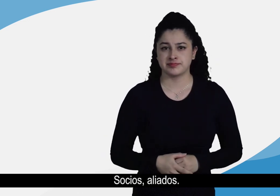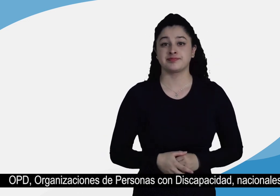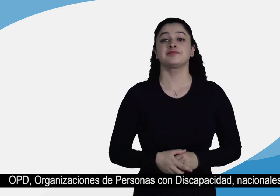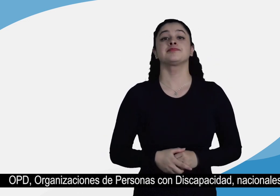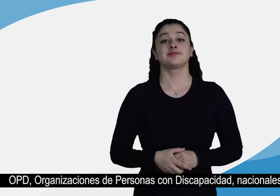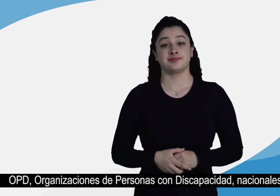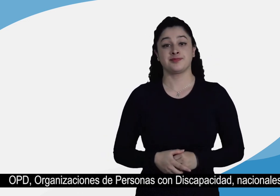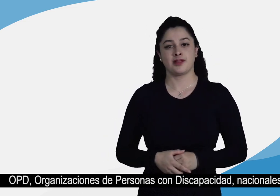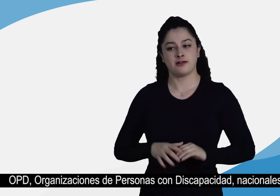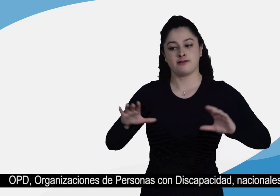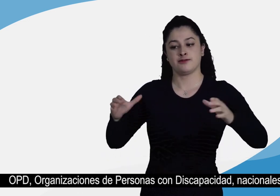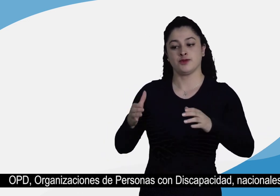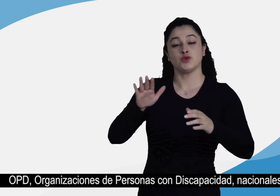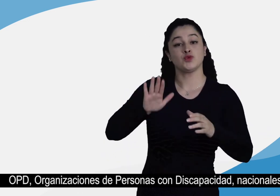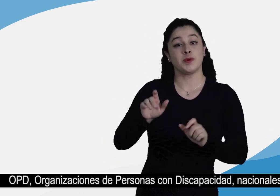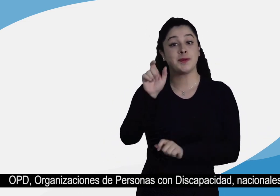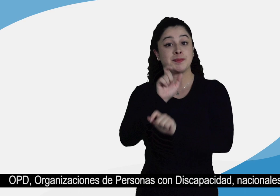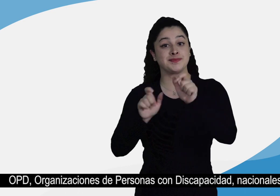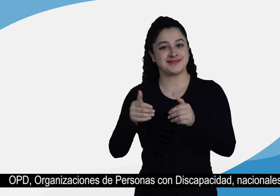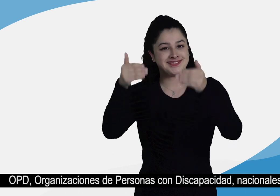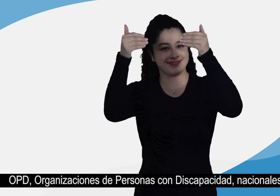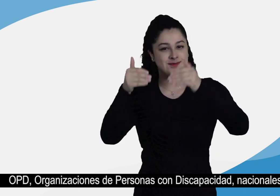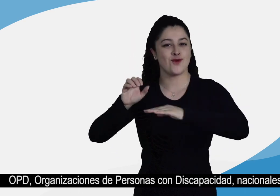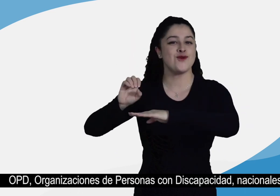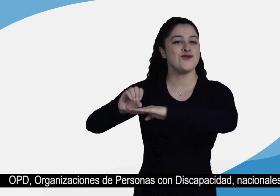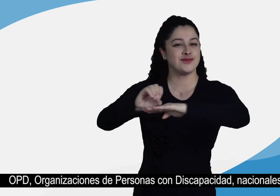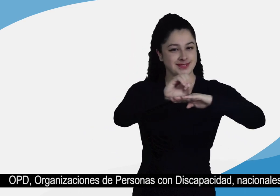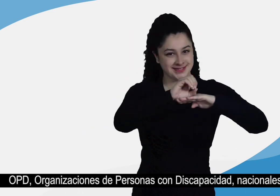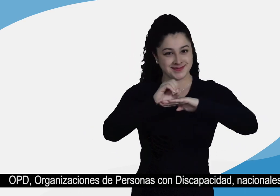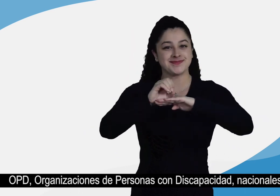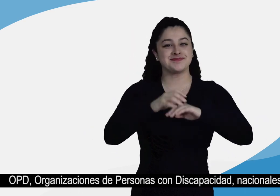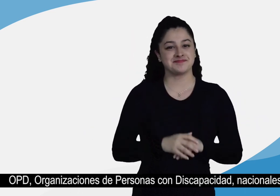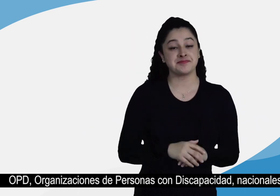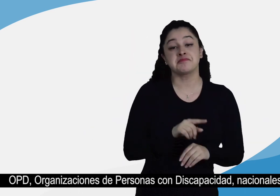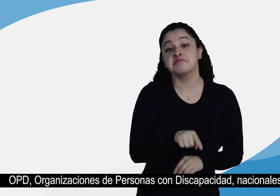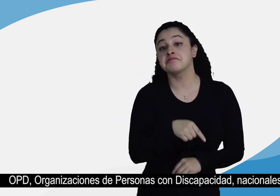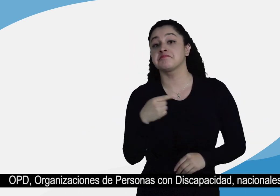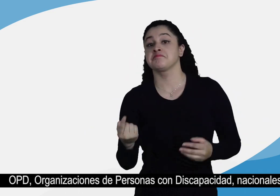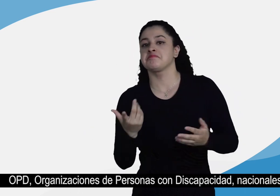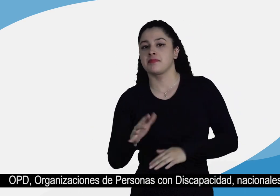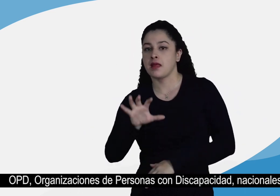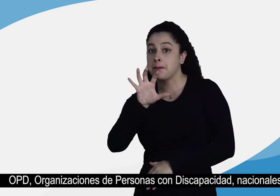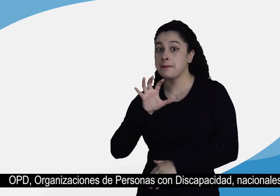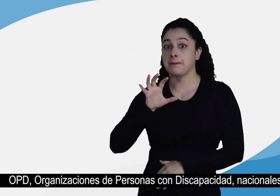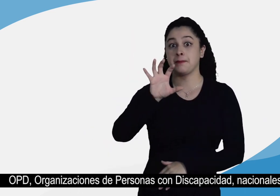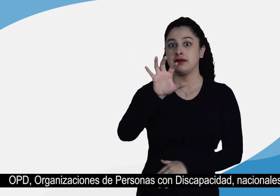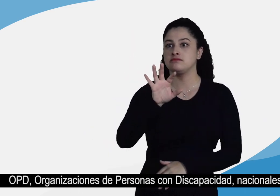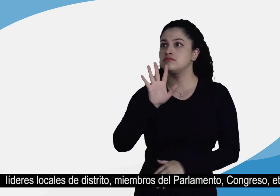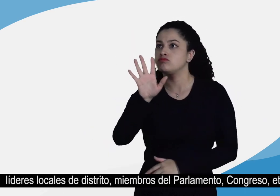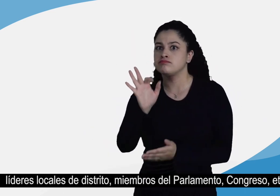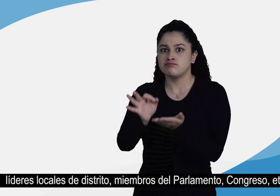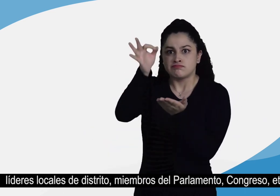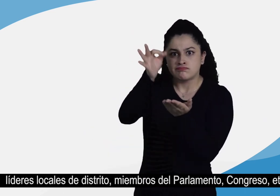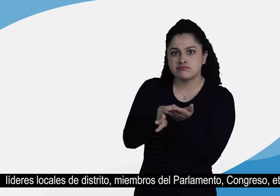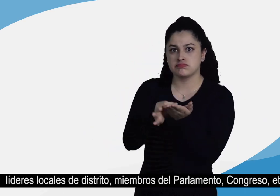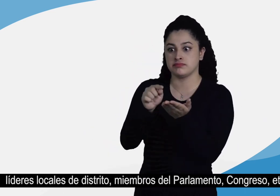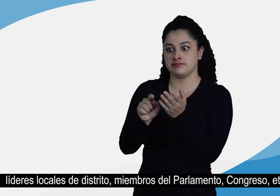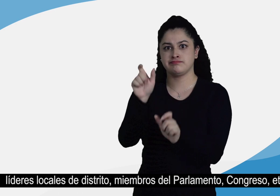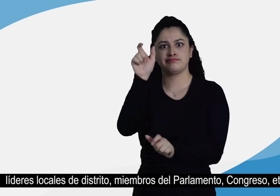OPD Organizaciones de personas Con discapacidad Nacionales Líderes locales